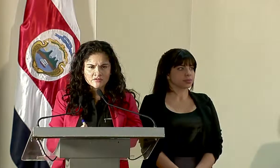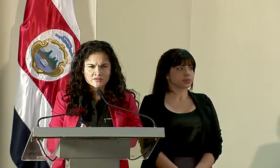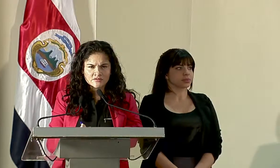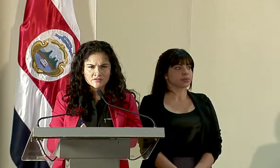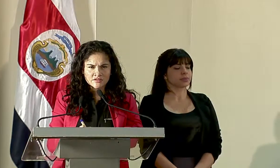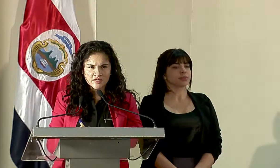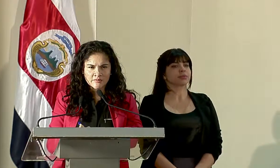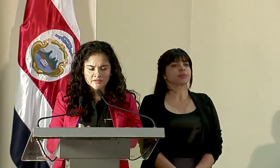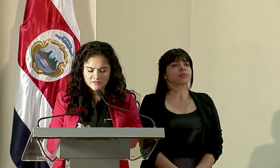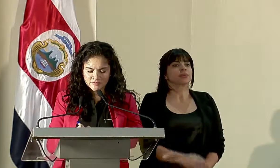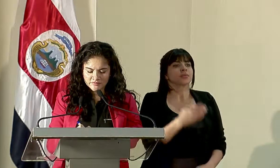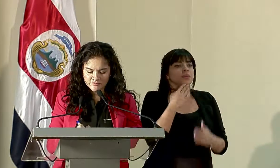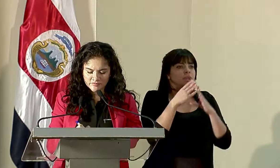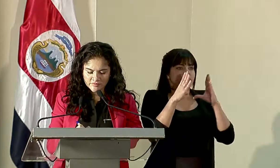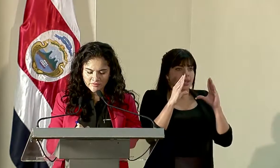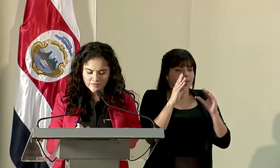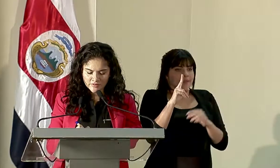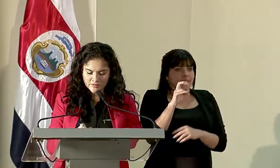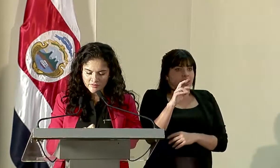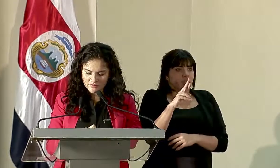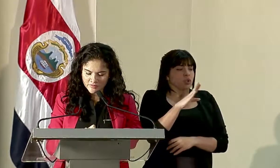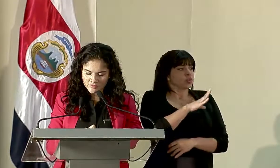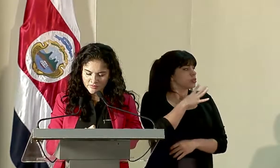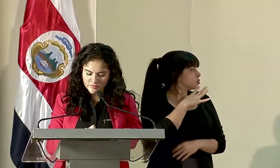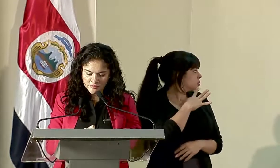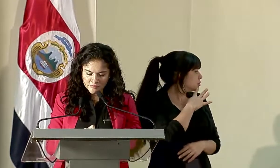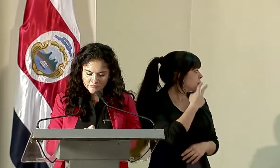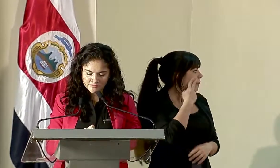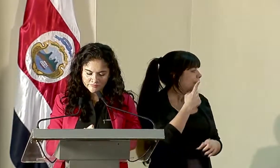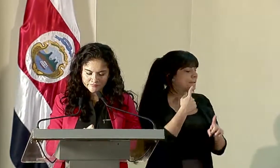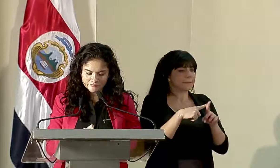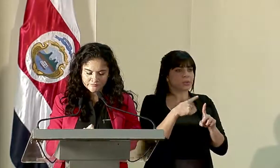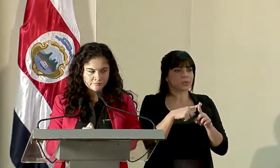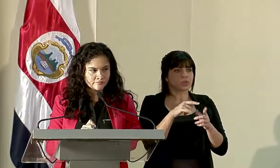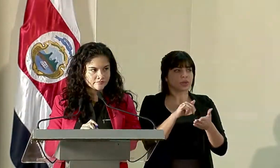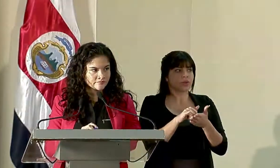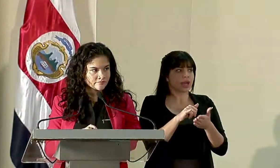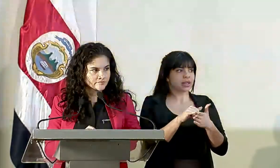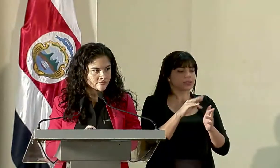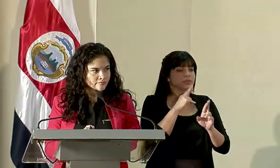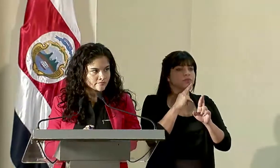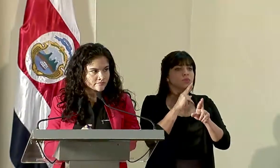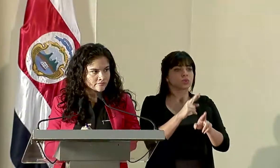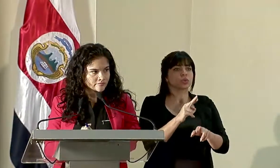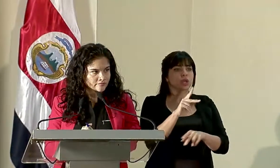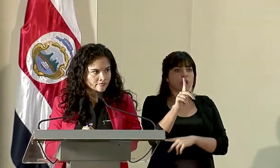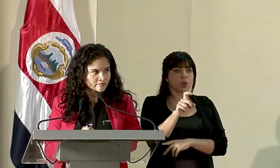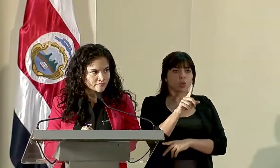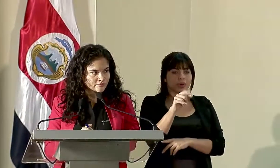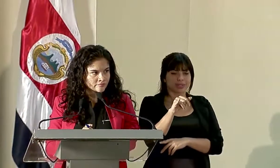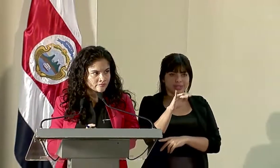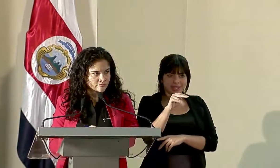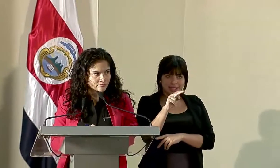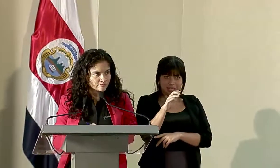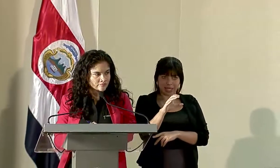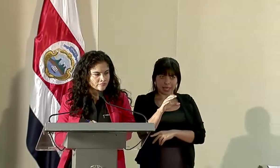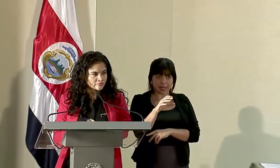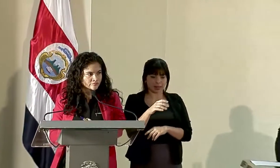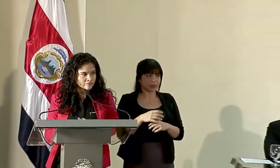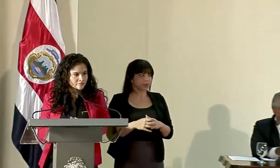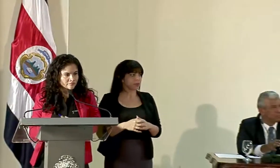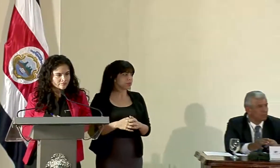Buenas tardes. Don Víctor, usted habla de que ven positivo el resultado de la encuesta de INEC, pero